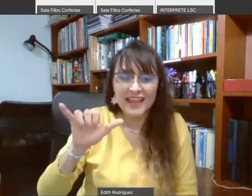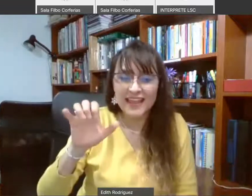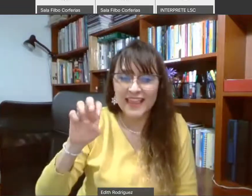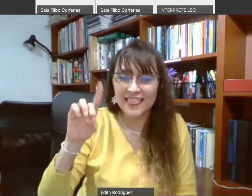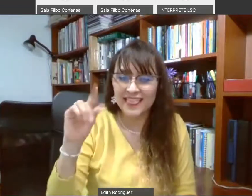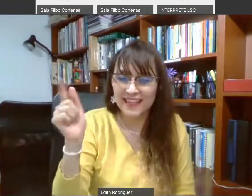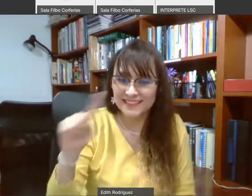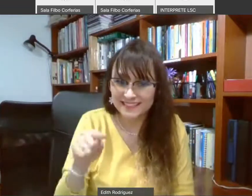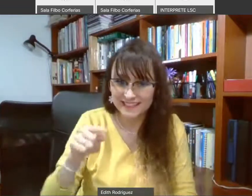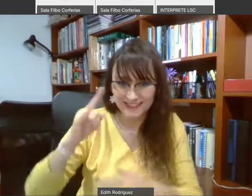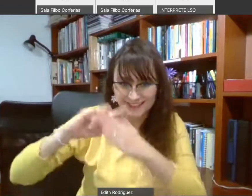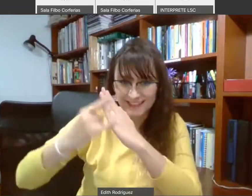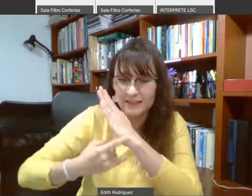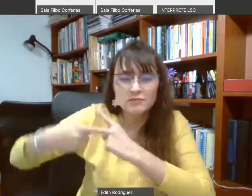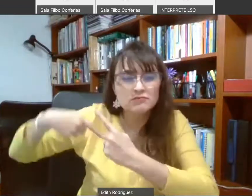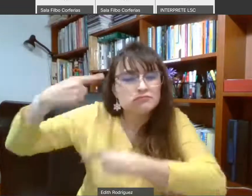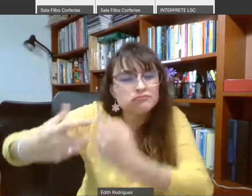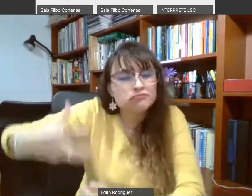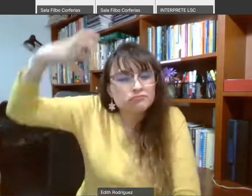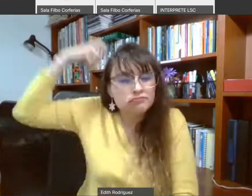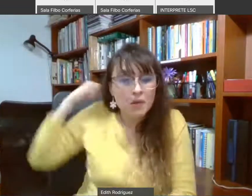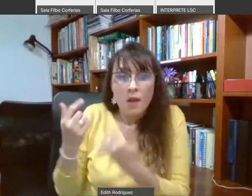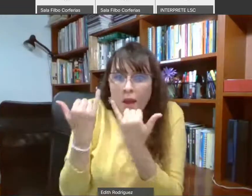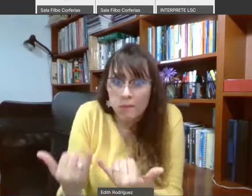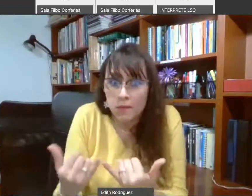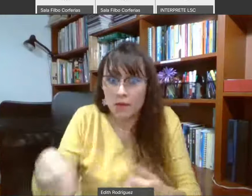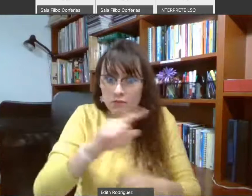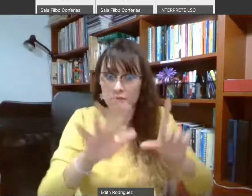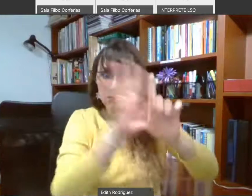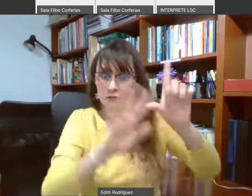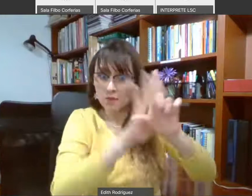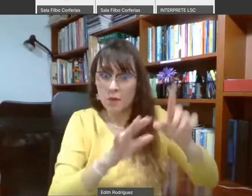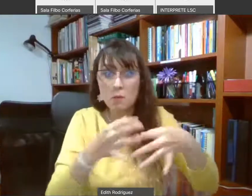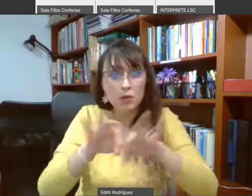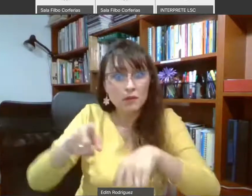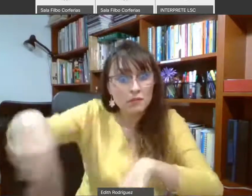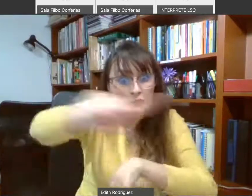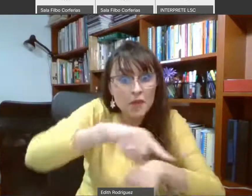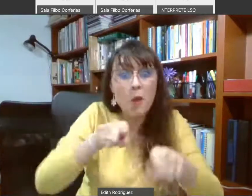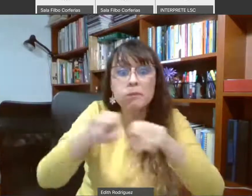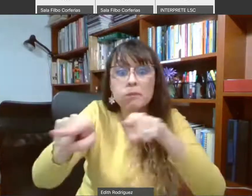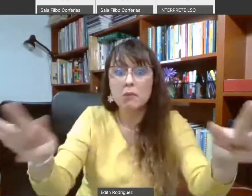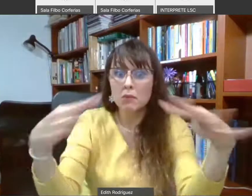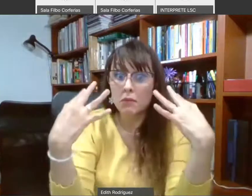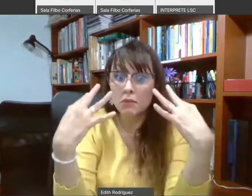subtitulada. Tenemos leyendas, también tenemos leyendas.